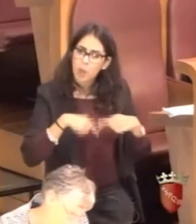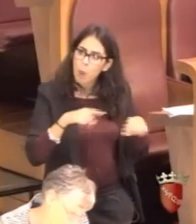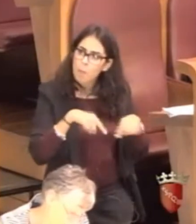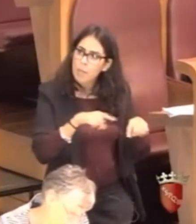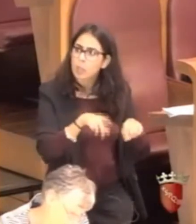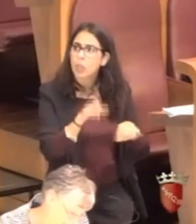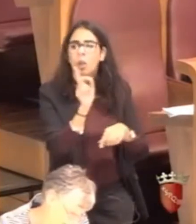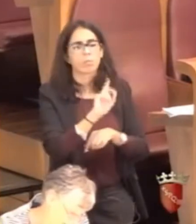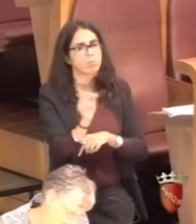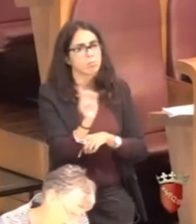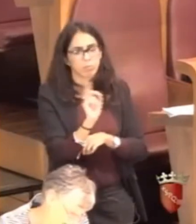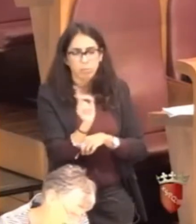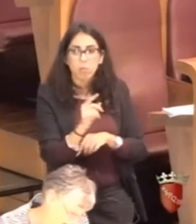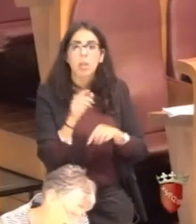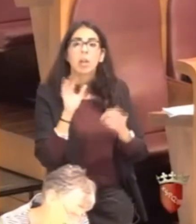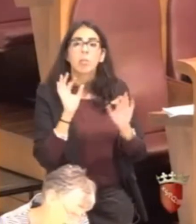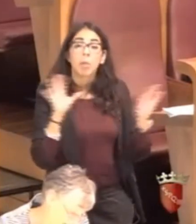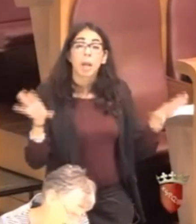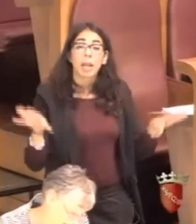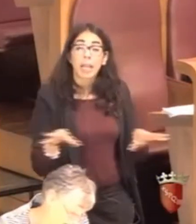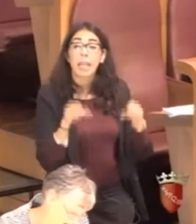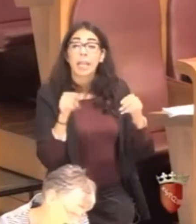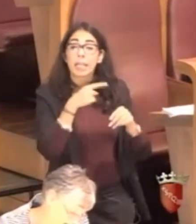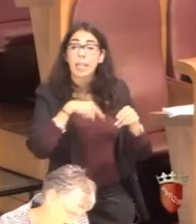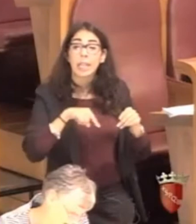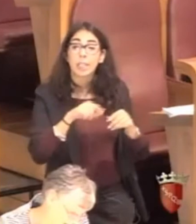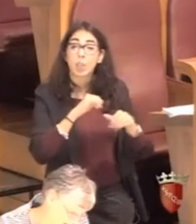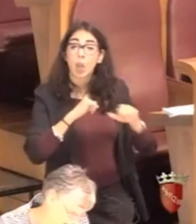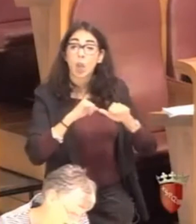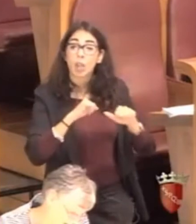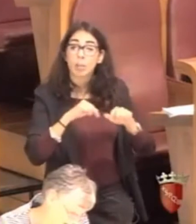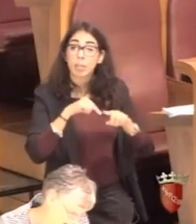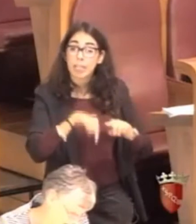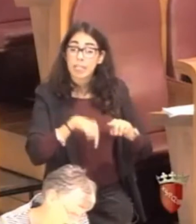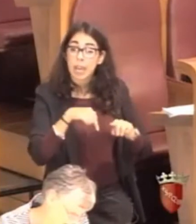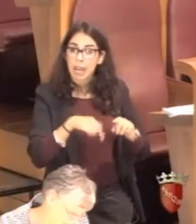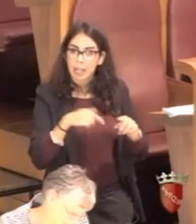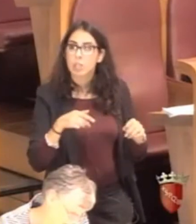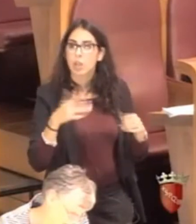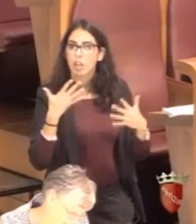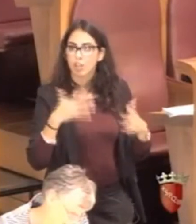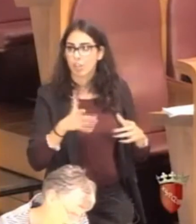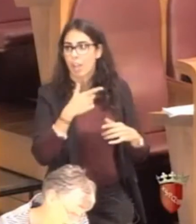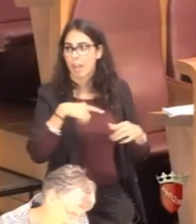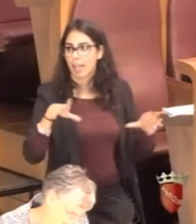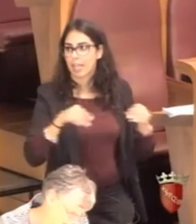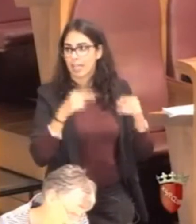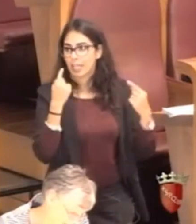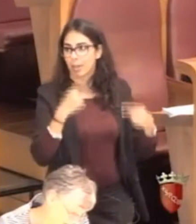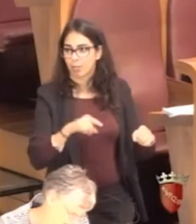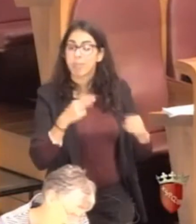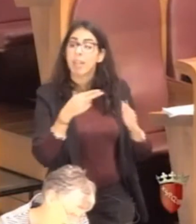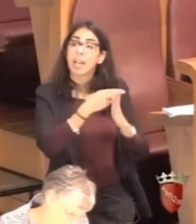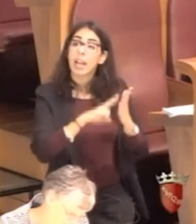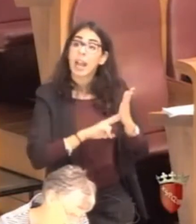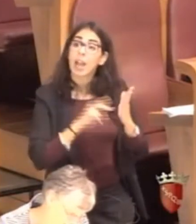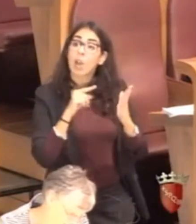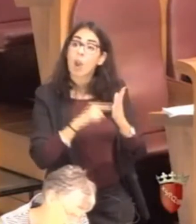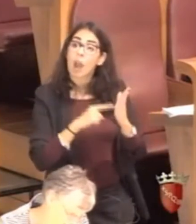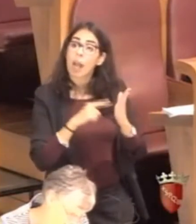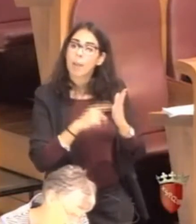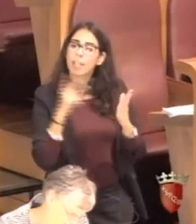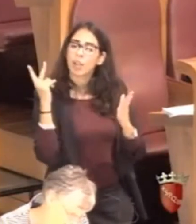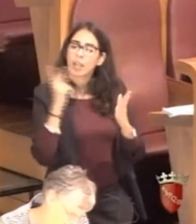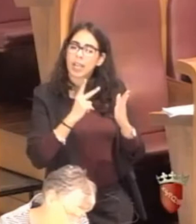bensì risale all'inizio del nostro mandato. Ecco, perché voglio dire, questo regolamento in realtà fa tesoro